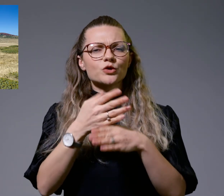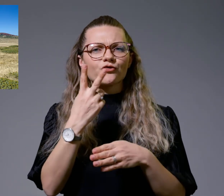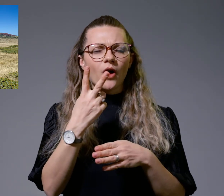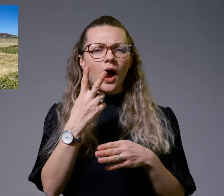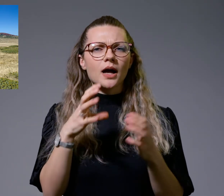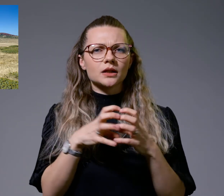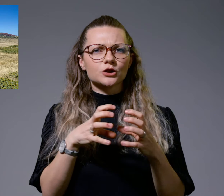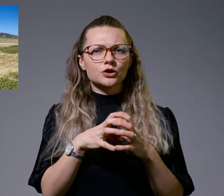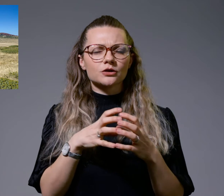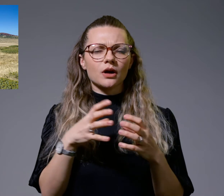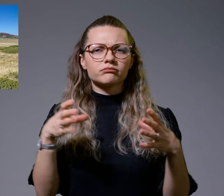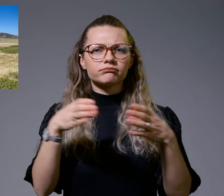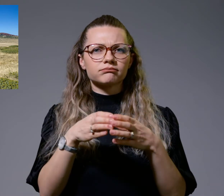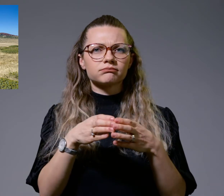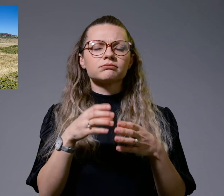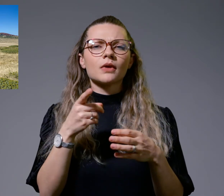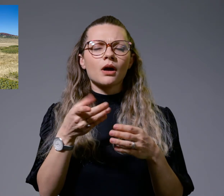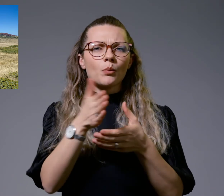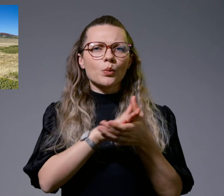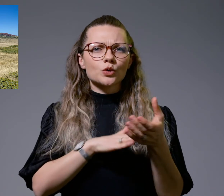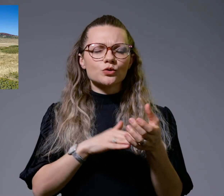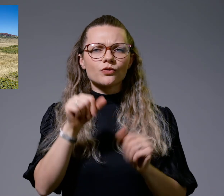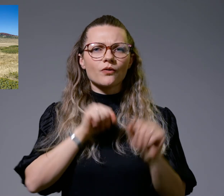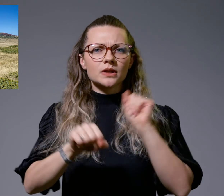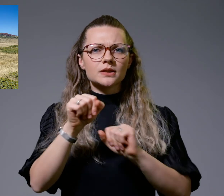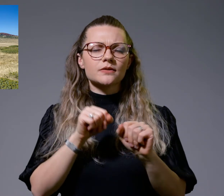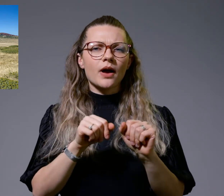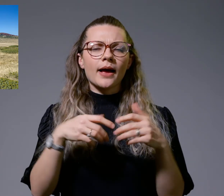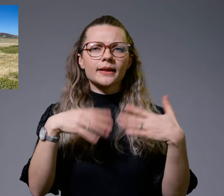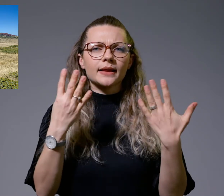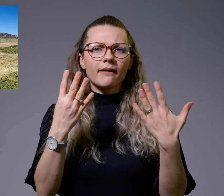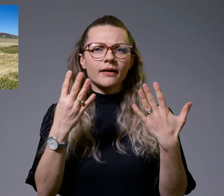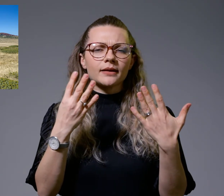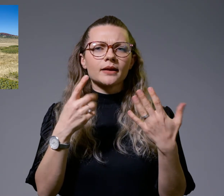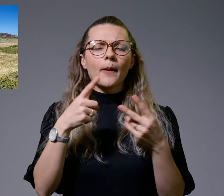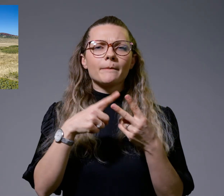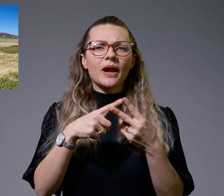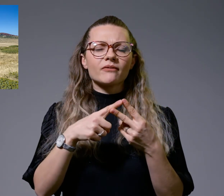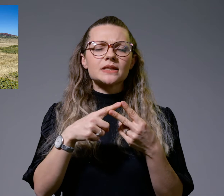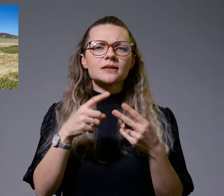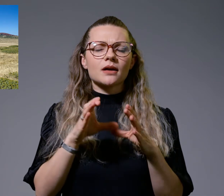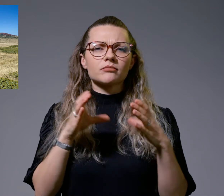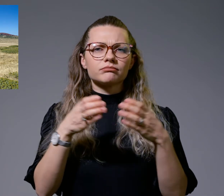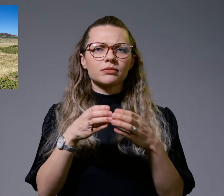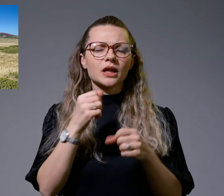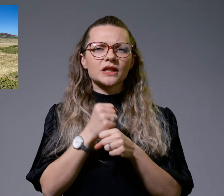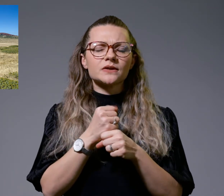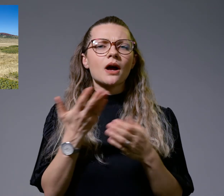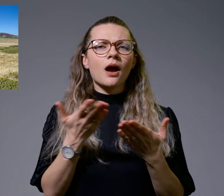дивизии, отпочнала офанзива на 9-тата плевенска дивизија кај Дојран.